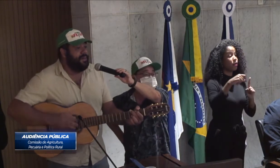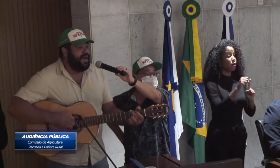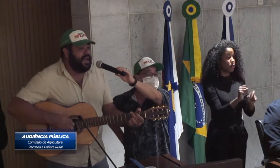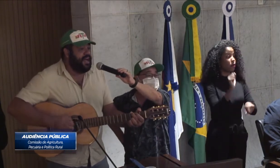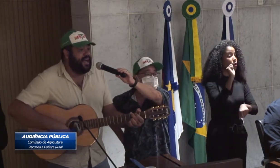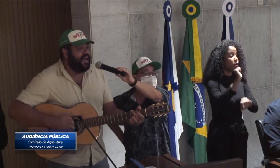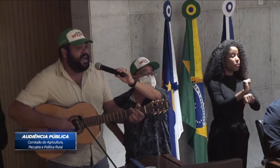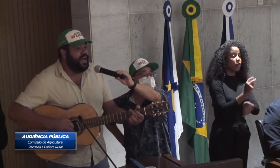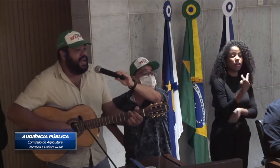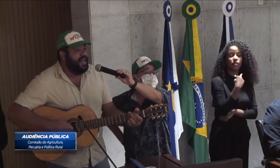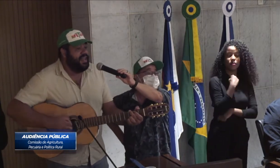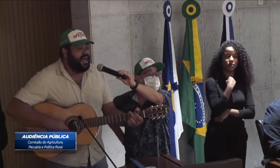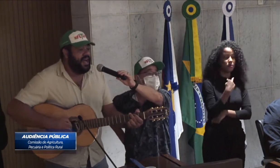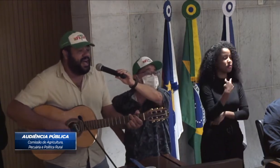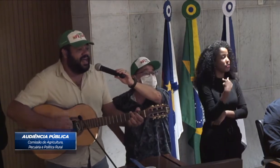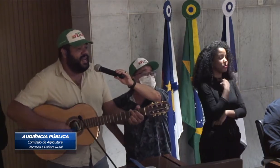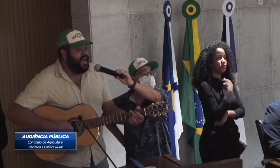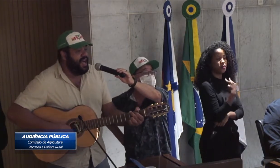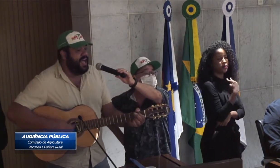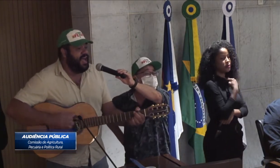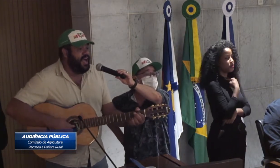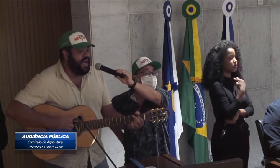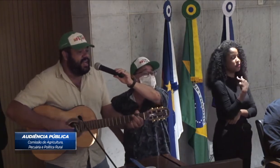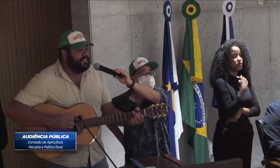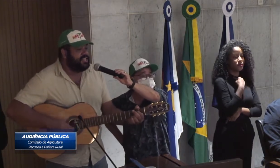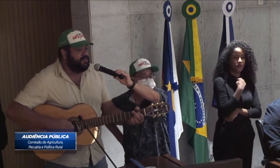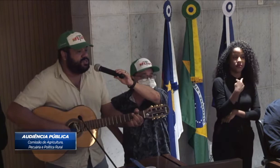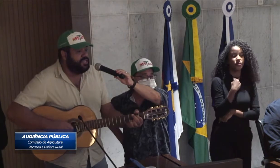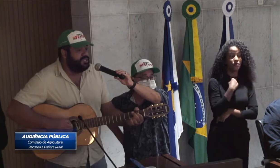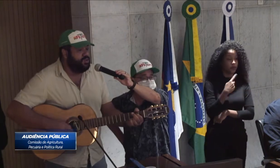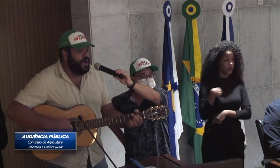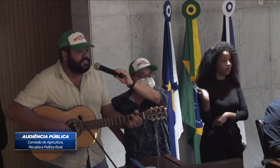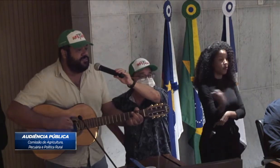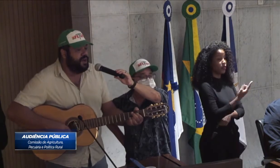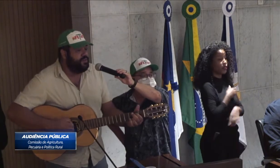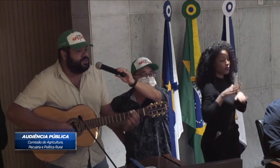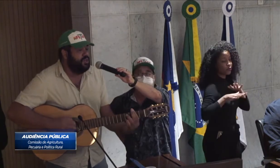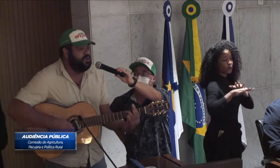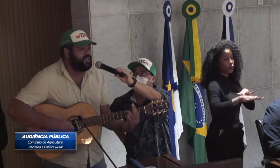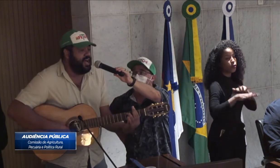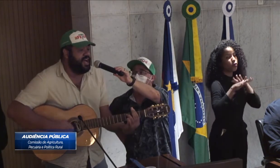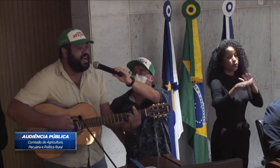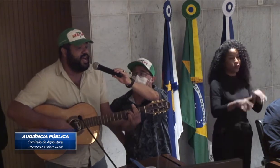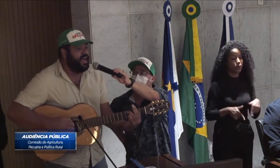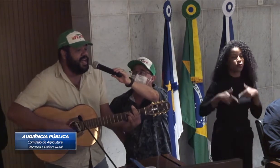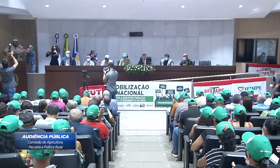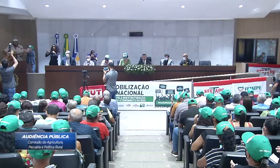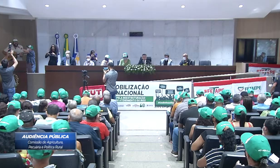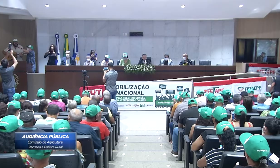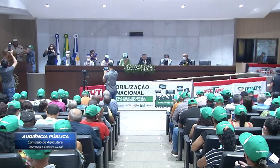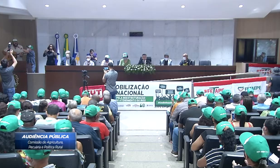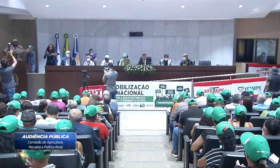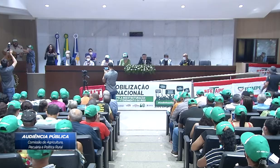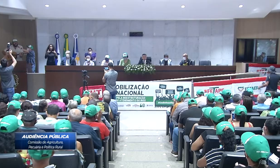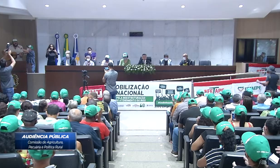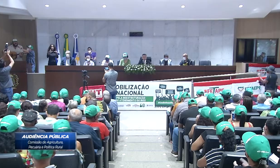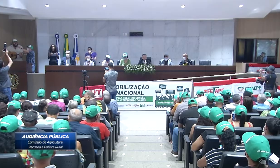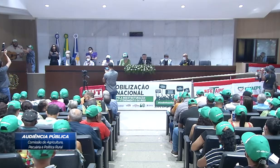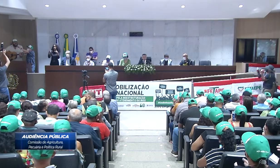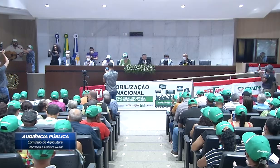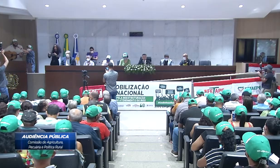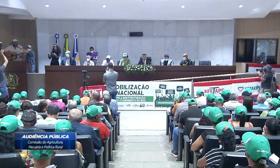pode parar. Lá, lá, ia. Estamos nas ruas e vamos lutar. Lá, lá,